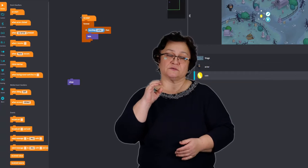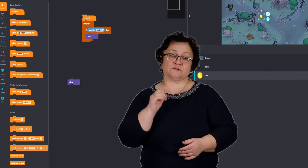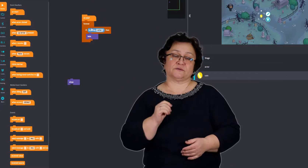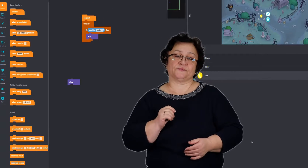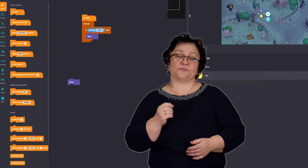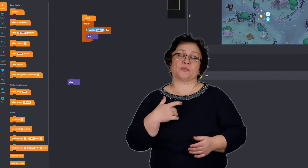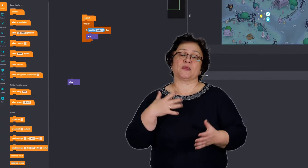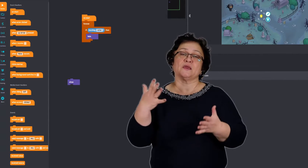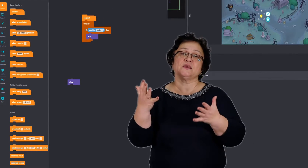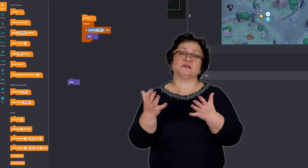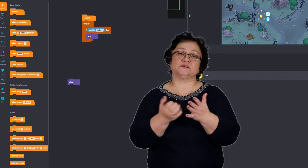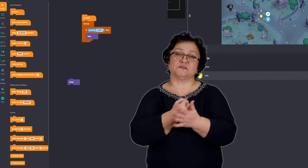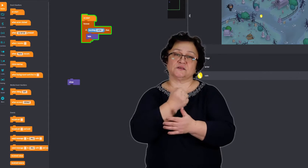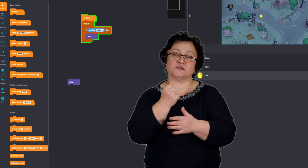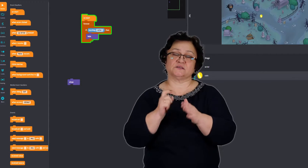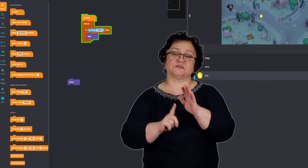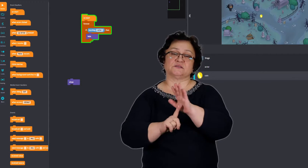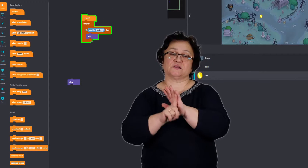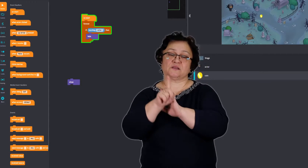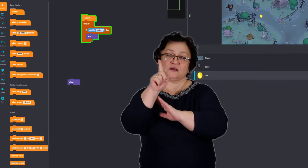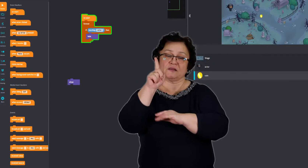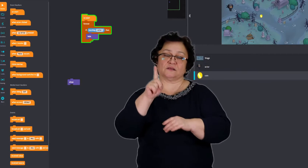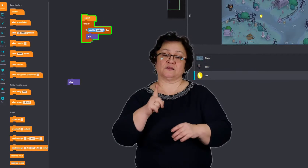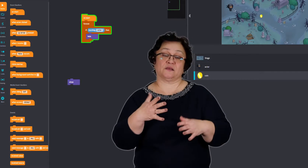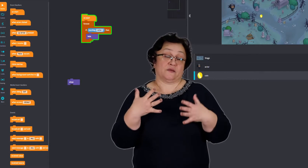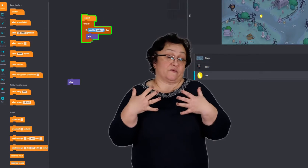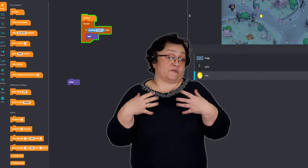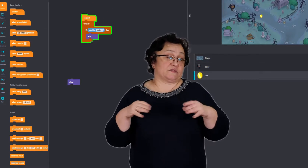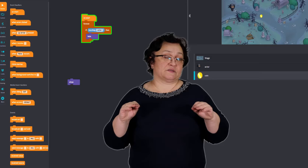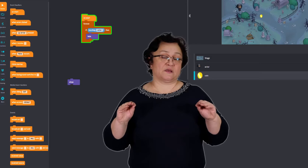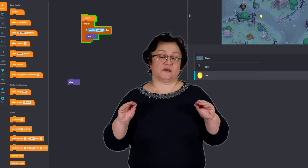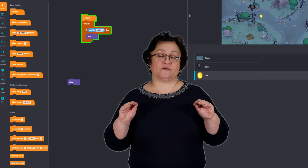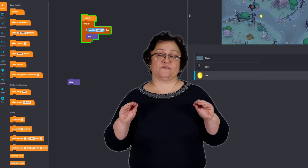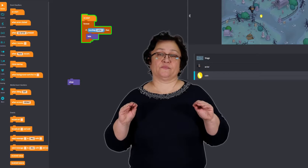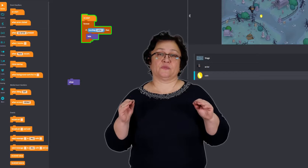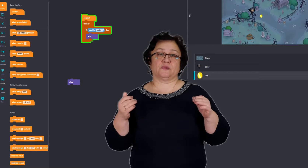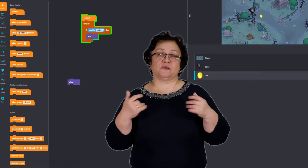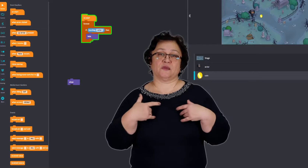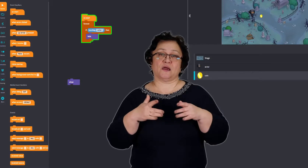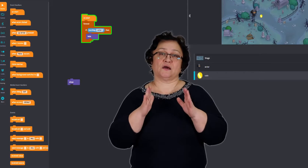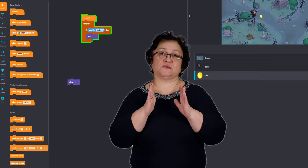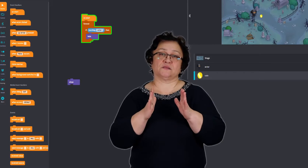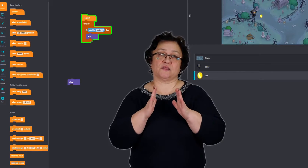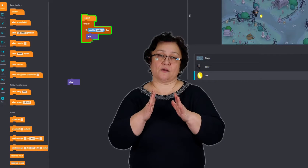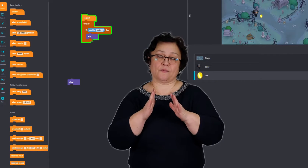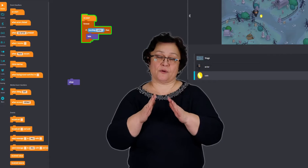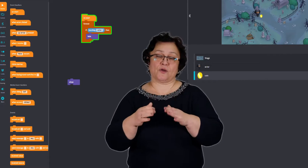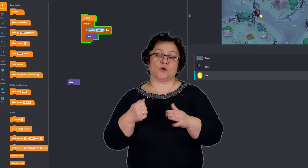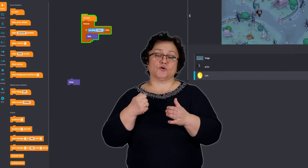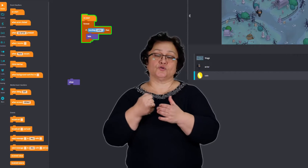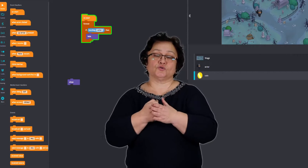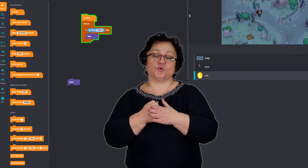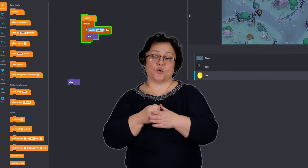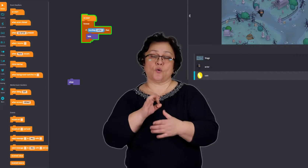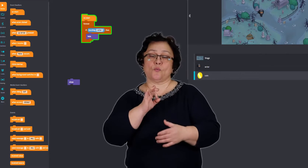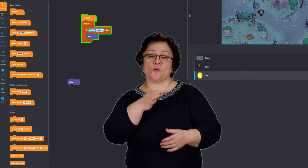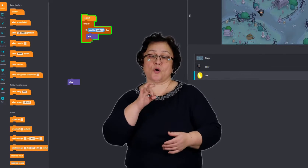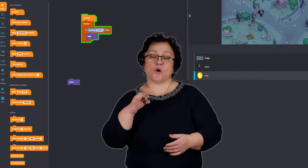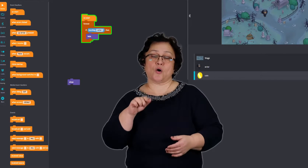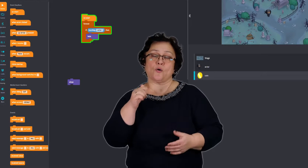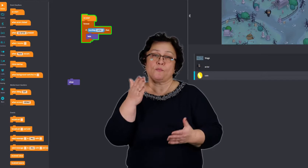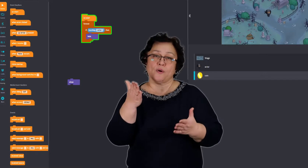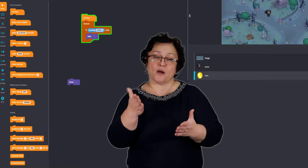Події і знаходжу блок старту. От і все. Я тепер рухаюся до монетки.